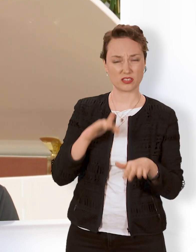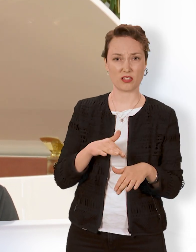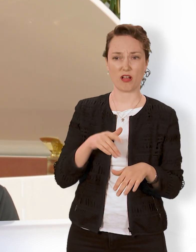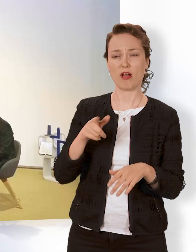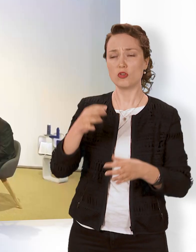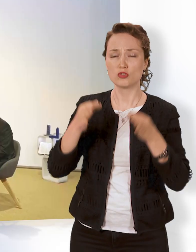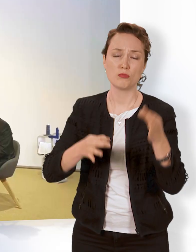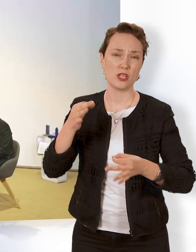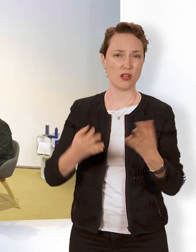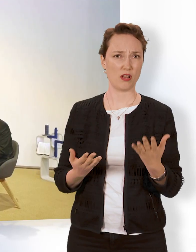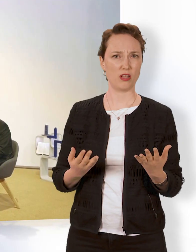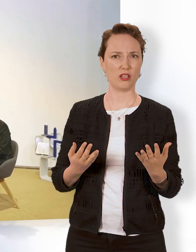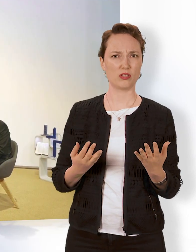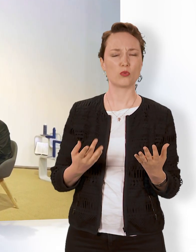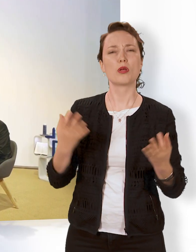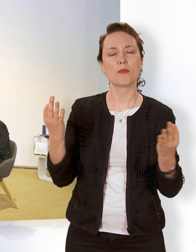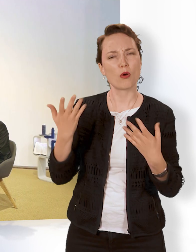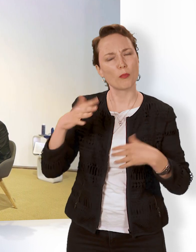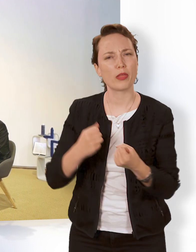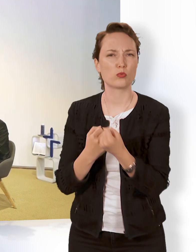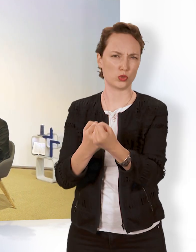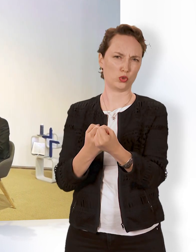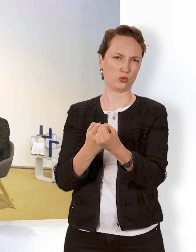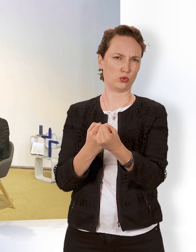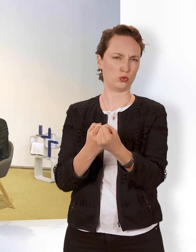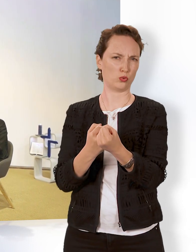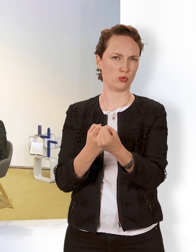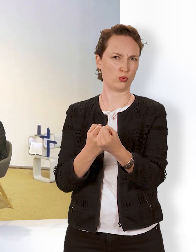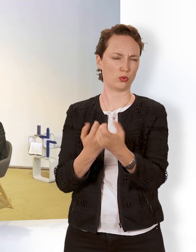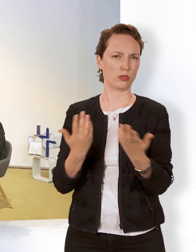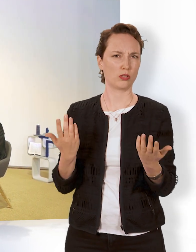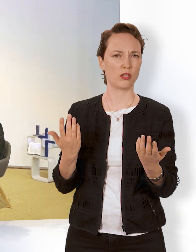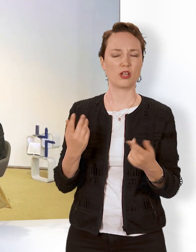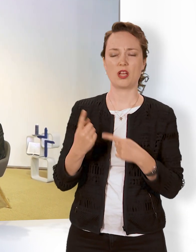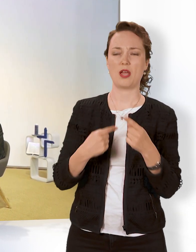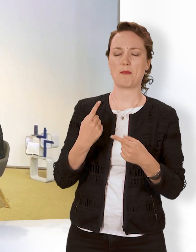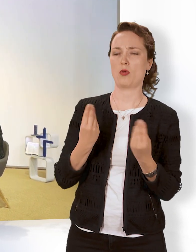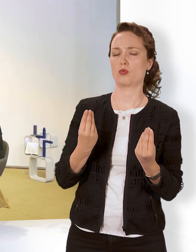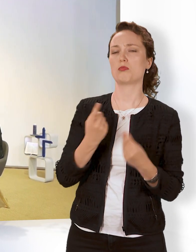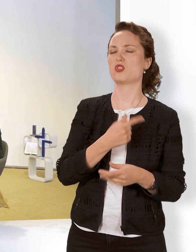stehen und eigentlich mehr Unterstützung bräuchten, als jedes Mal